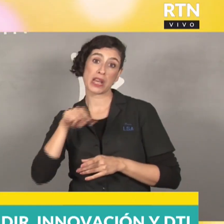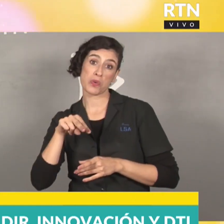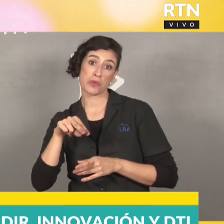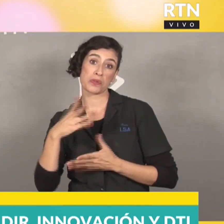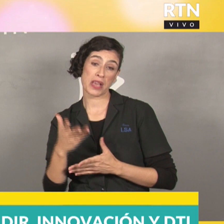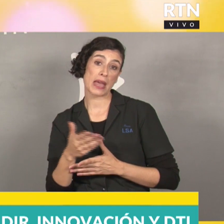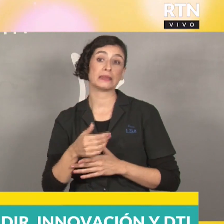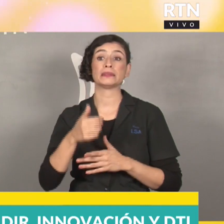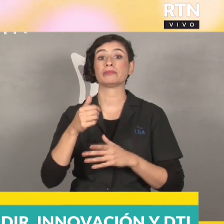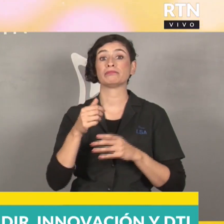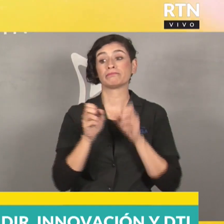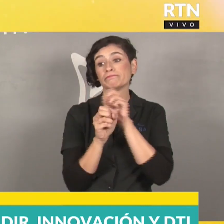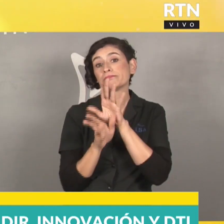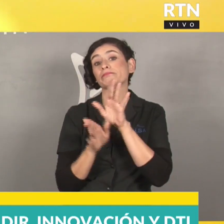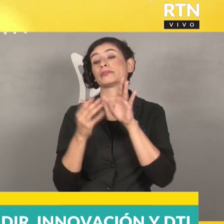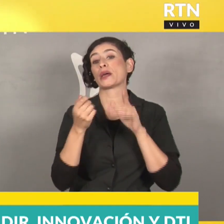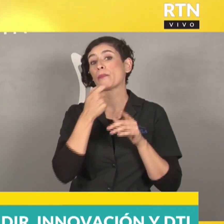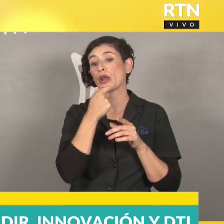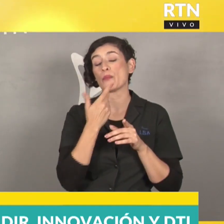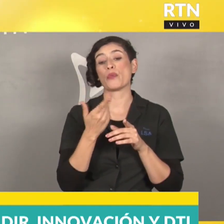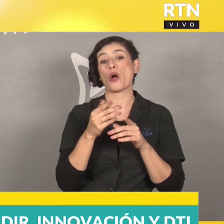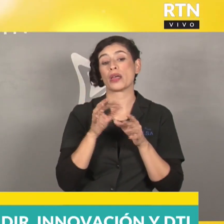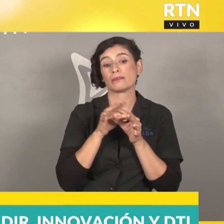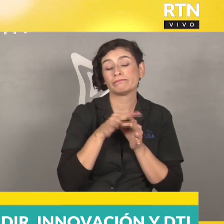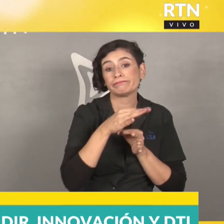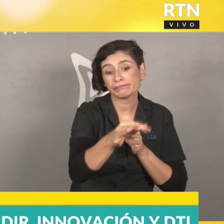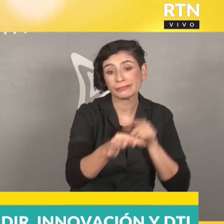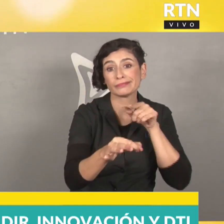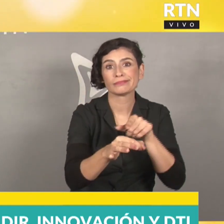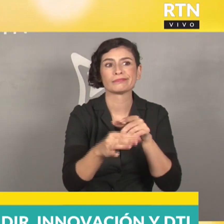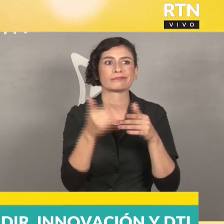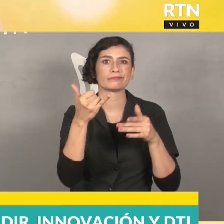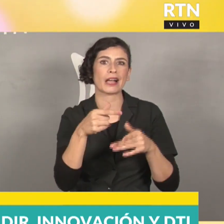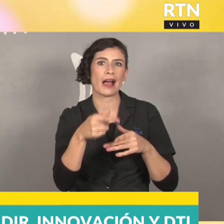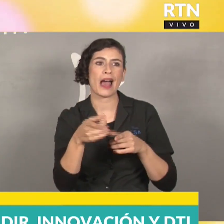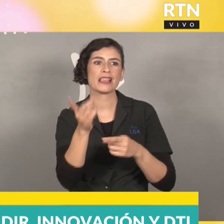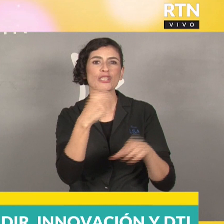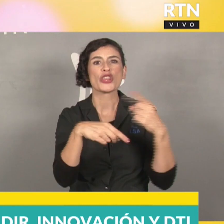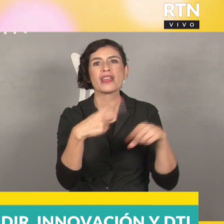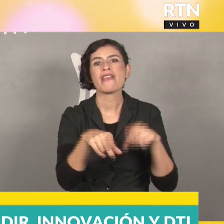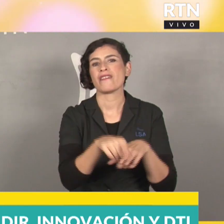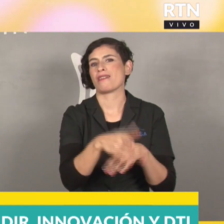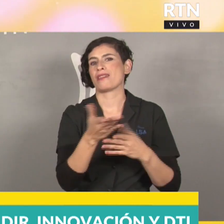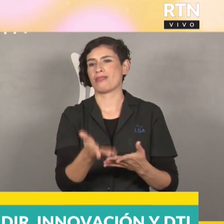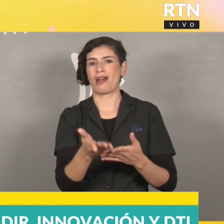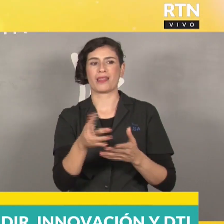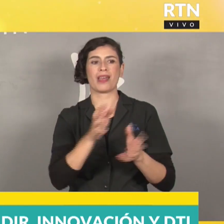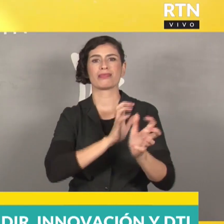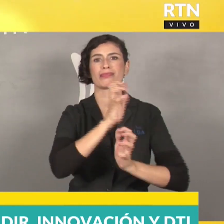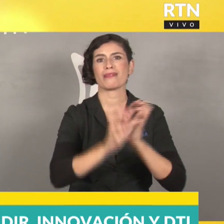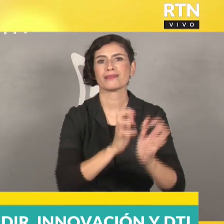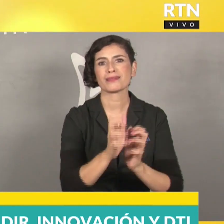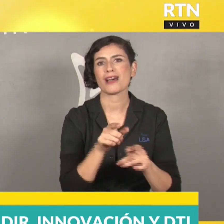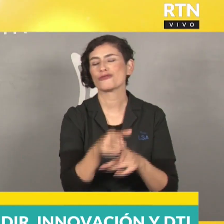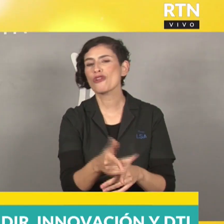esas? Bueno, una es sostenibilidad, por eso cuando te escuchaba hablar de los productos Natura, bueno, tiene que ver con eso, ¿no? Con el desarrollo